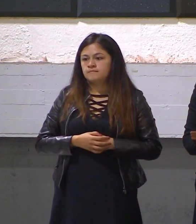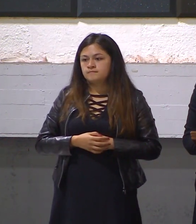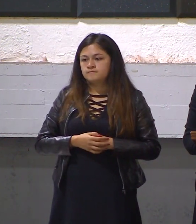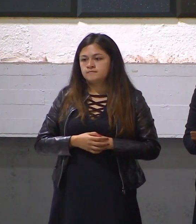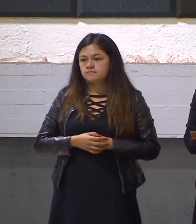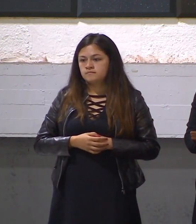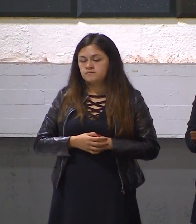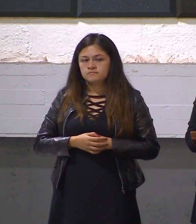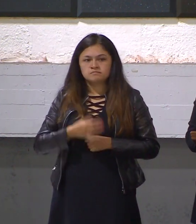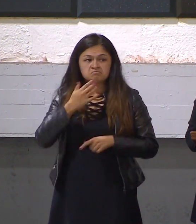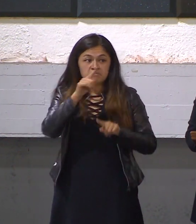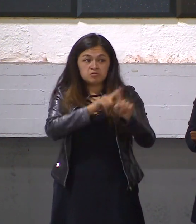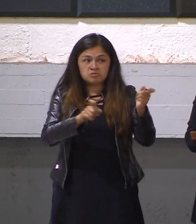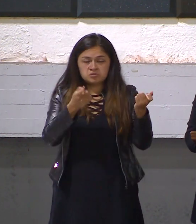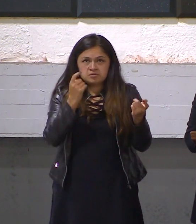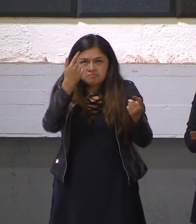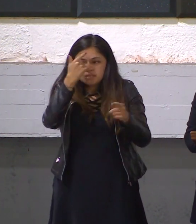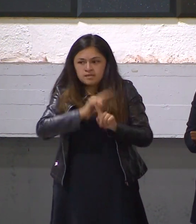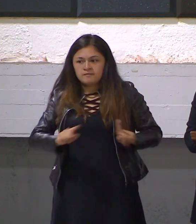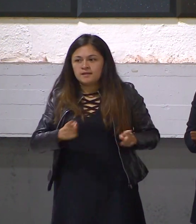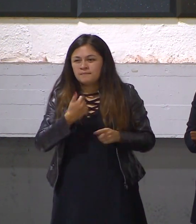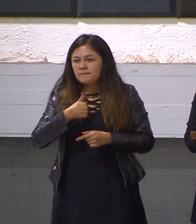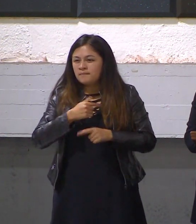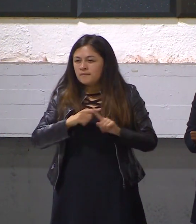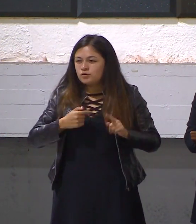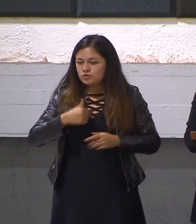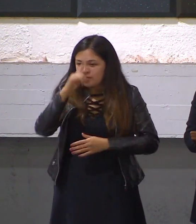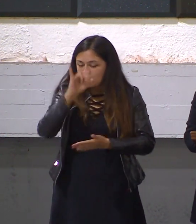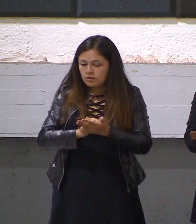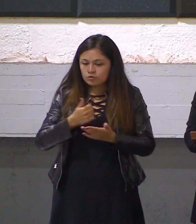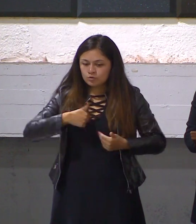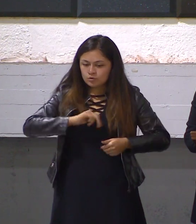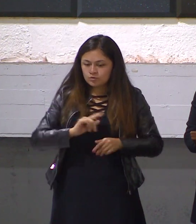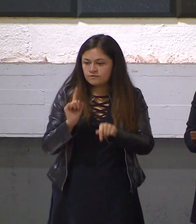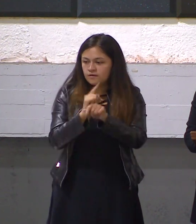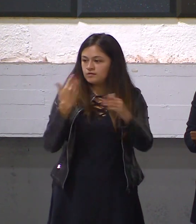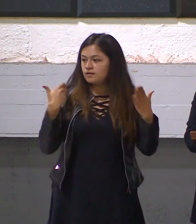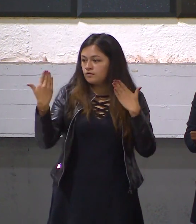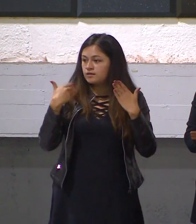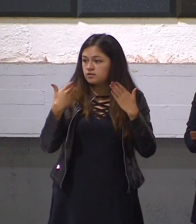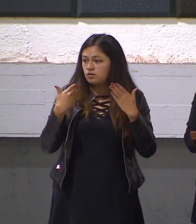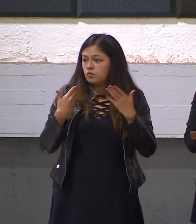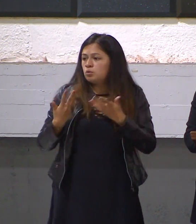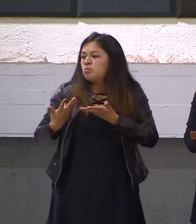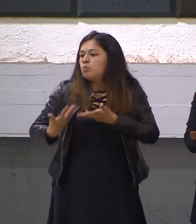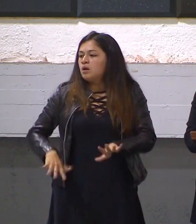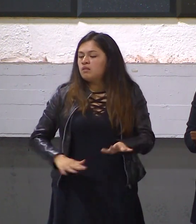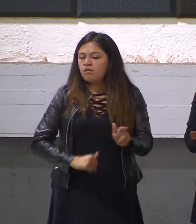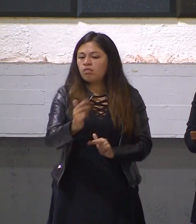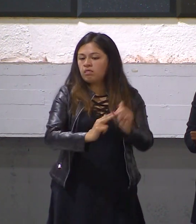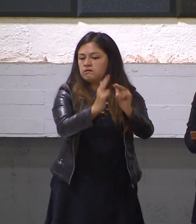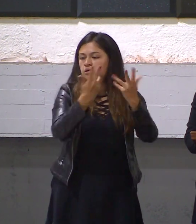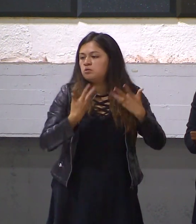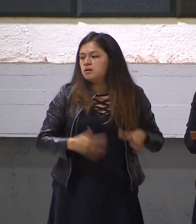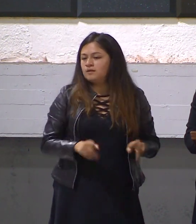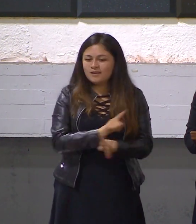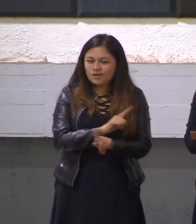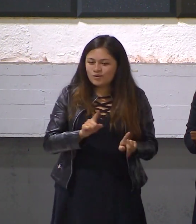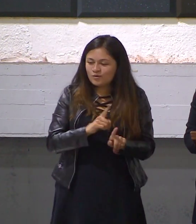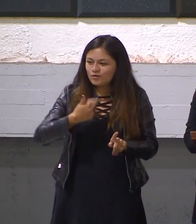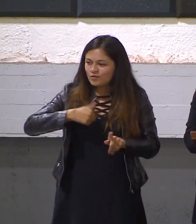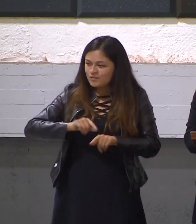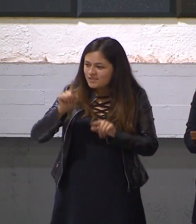pronto no lo vean así pero creo yo que siendo quiénes somos no nos merecemos cualquier diseño nos merecemos